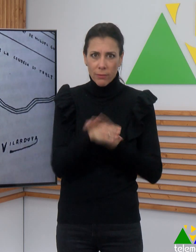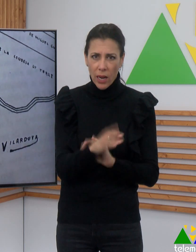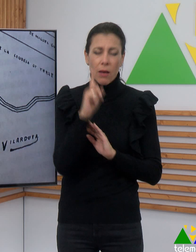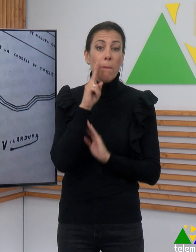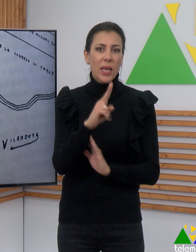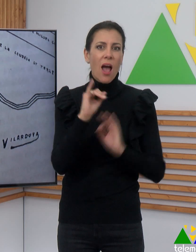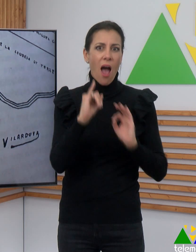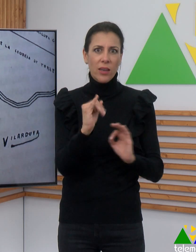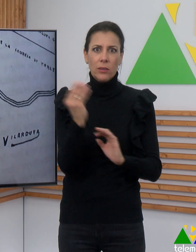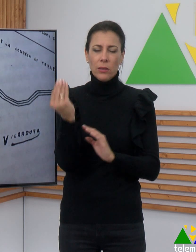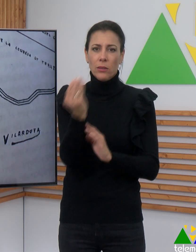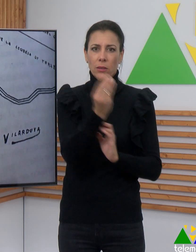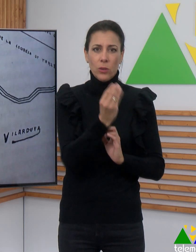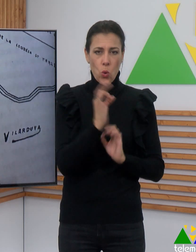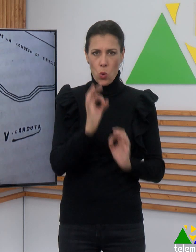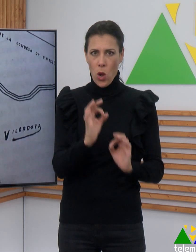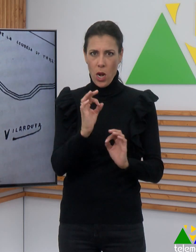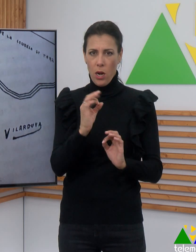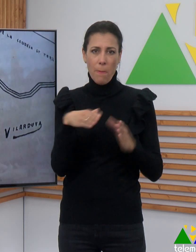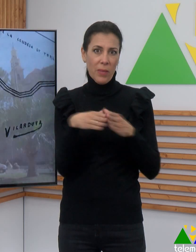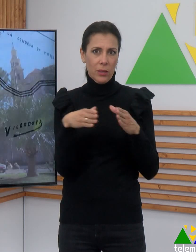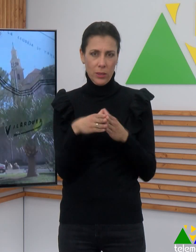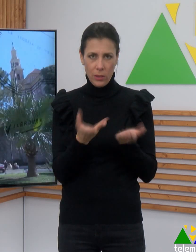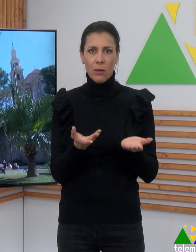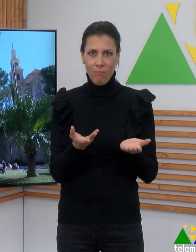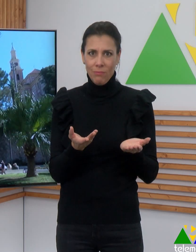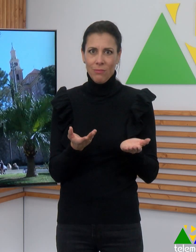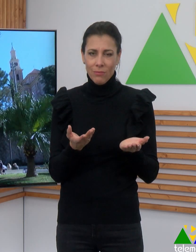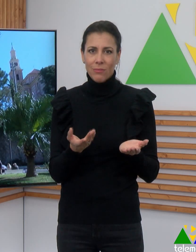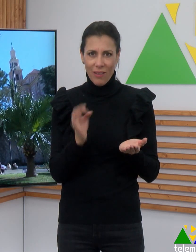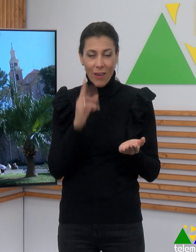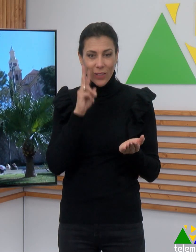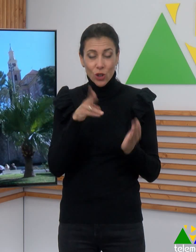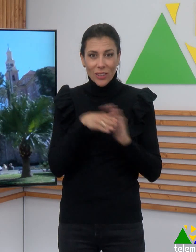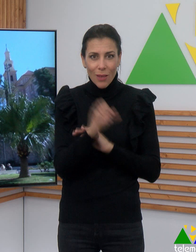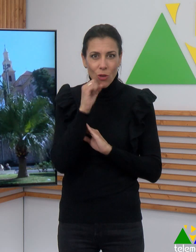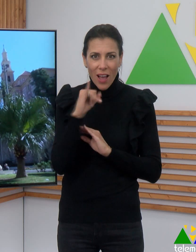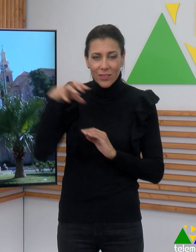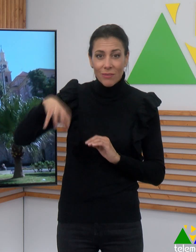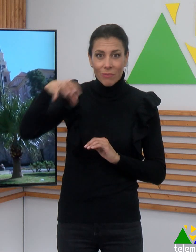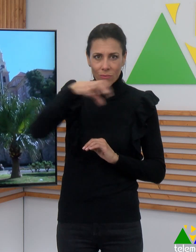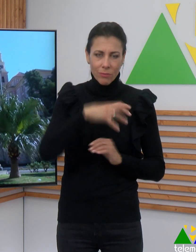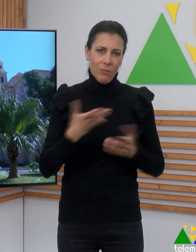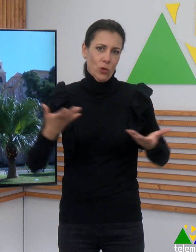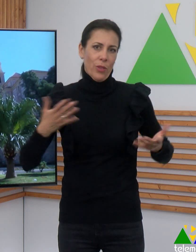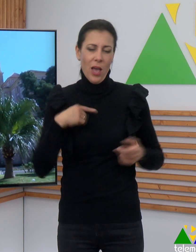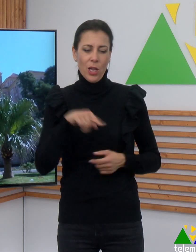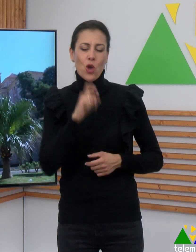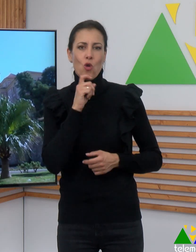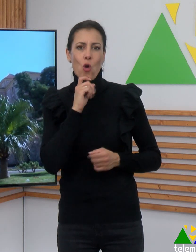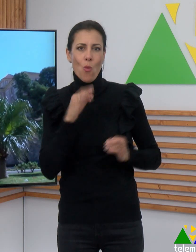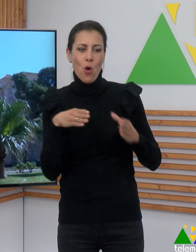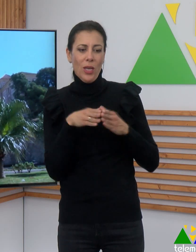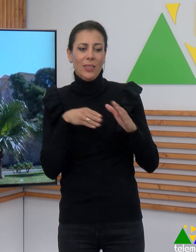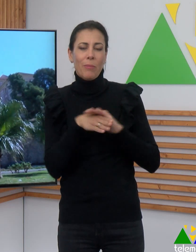Es decir, una forma de sacralizar, y aquí, por supuesto. Ermitas, cruces, etc. Claro, sobre todo, pues, y aquí no faltaría, cómo iba a faltar una ermita en la